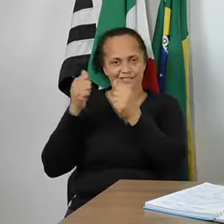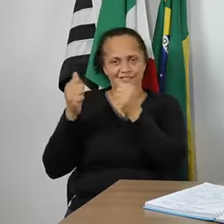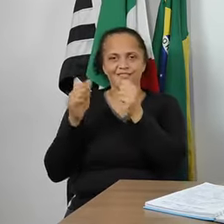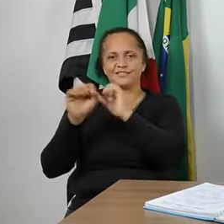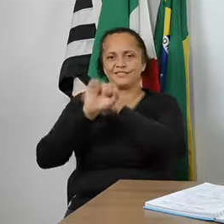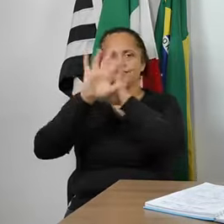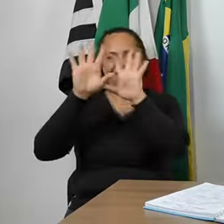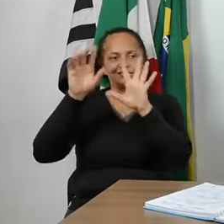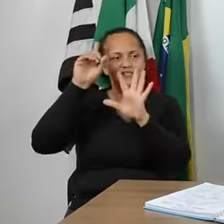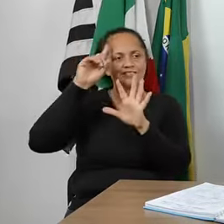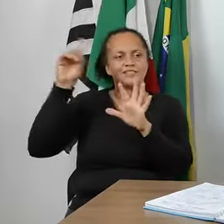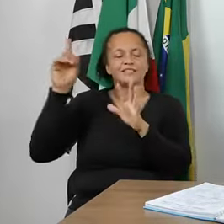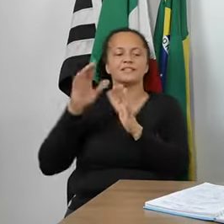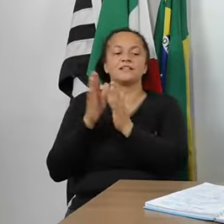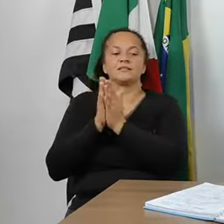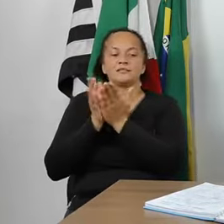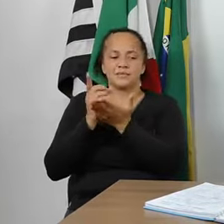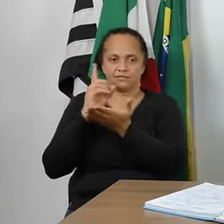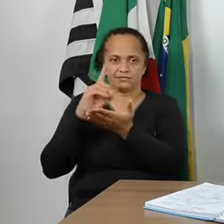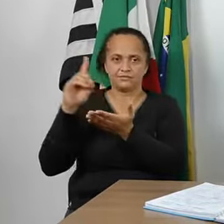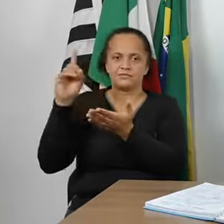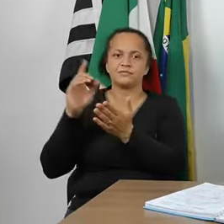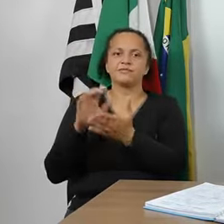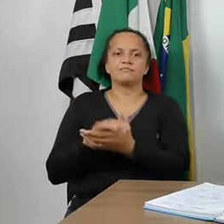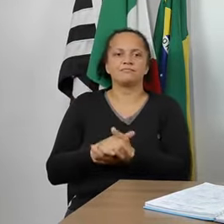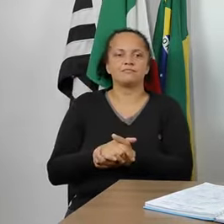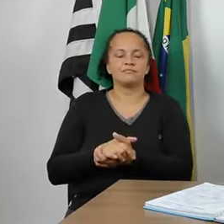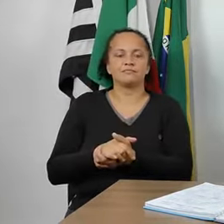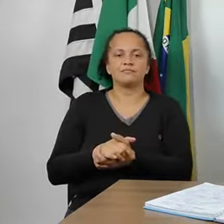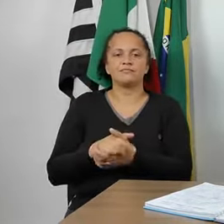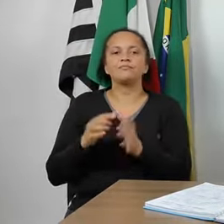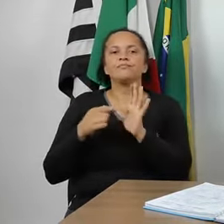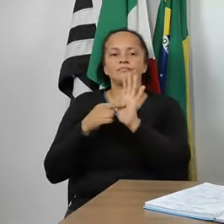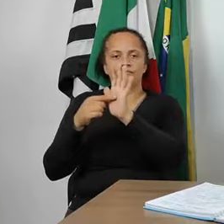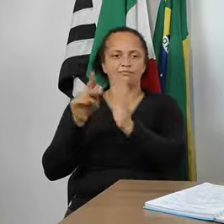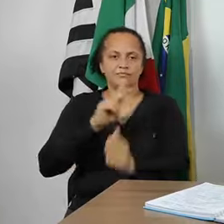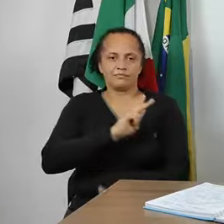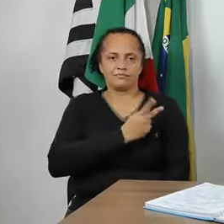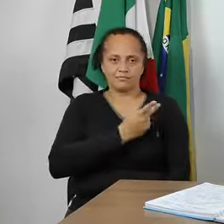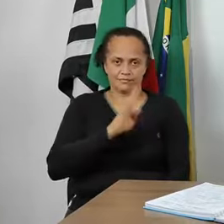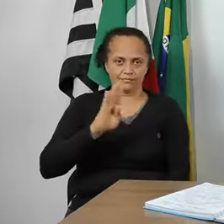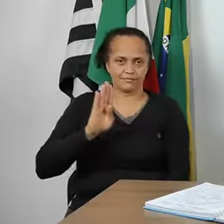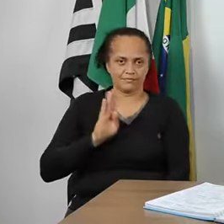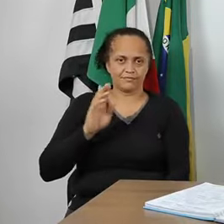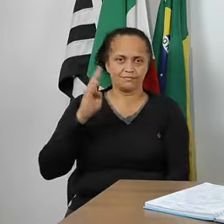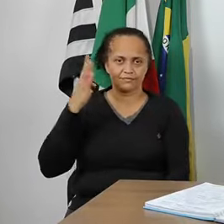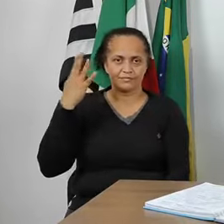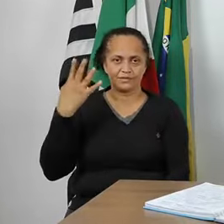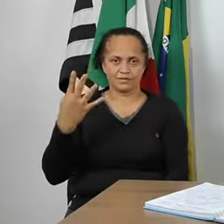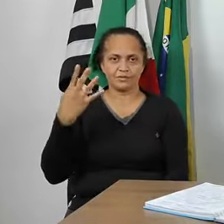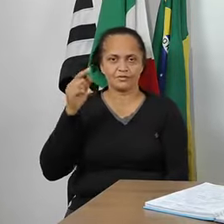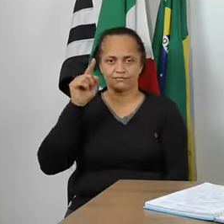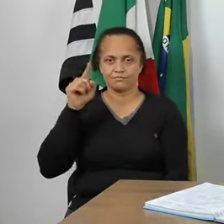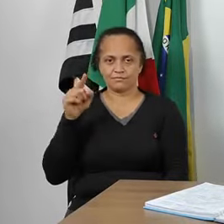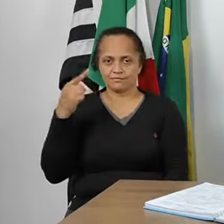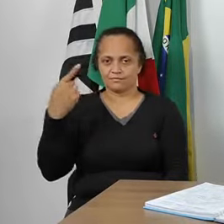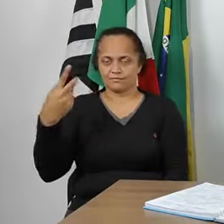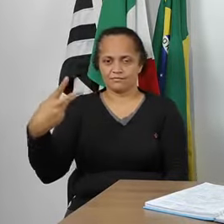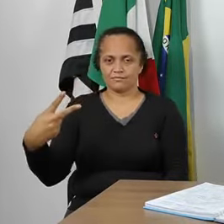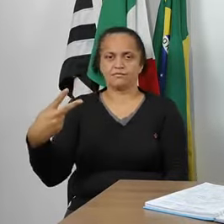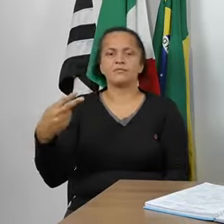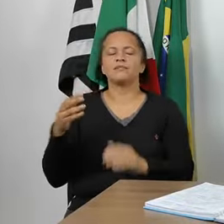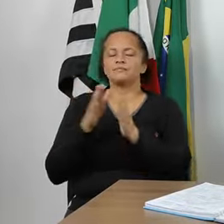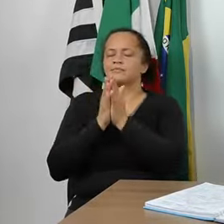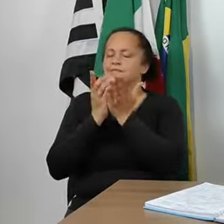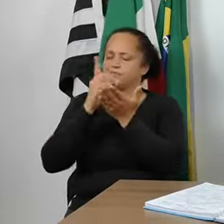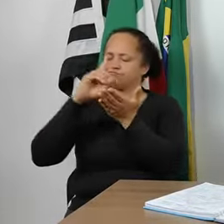A palavra do Senhor diz que lá em Hebreus 4:12, que a palavra de Deus ela é poderosa, ela é viva,